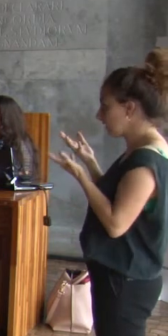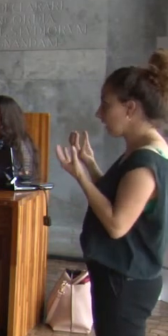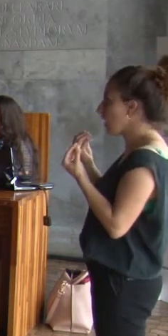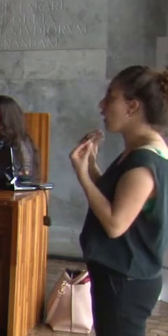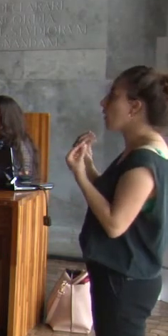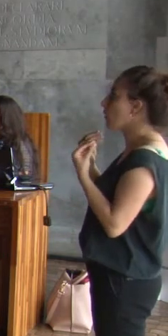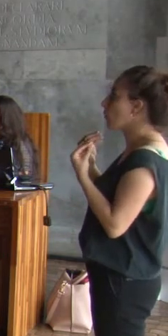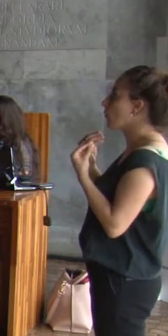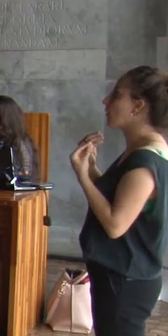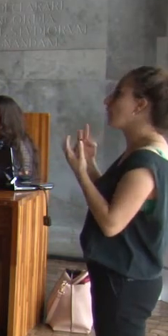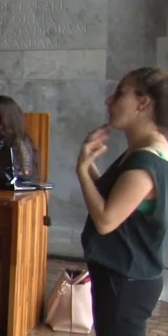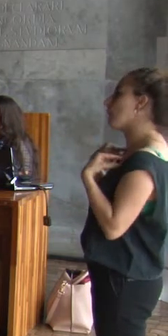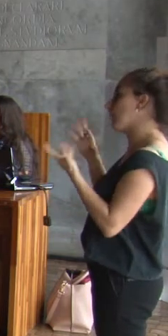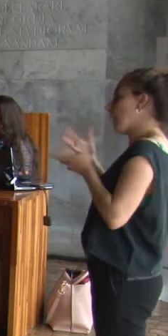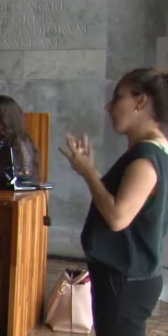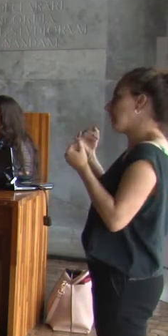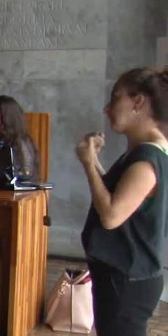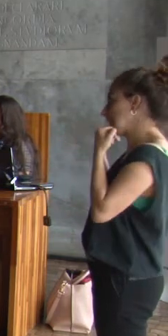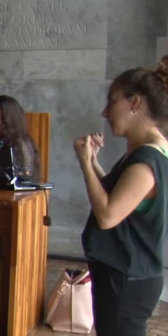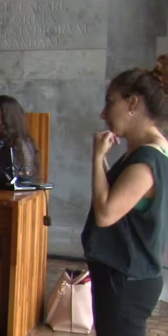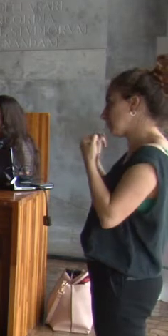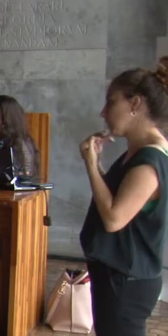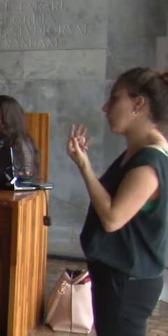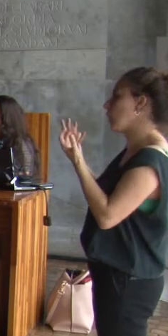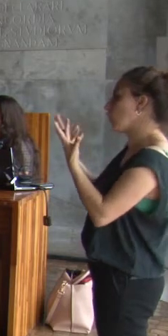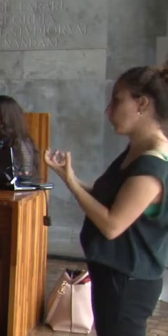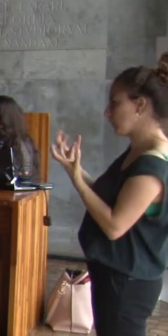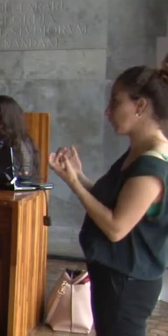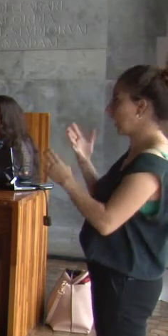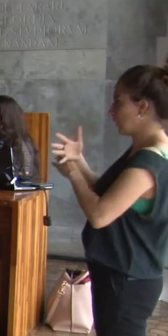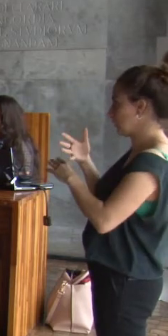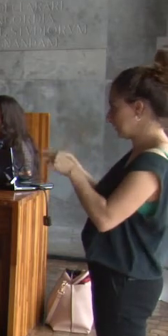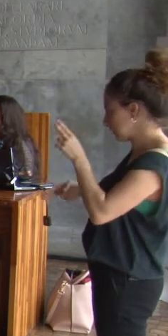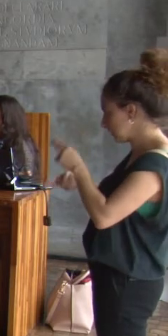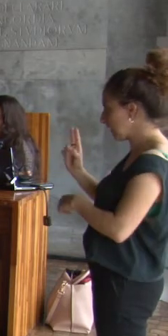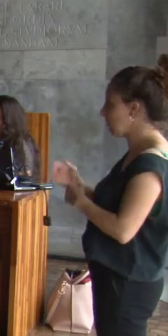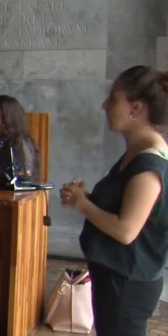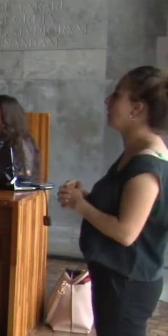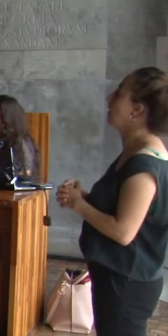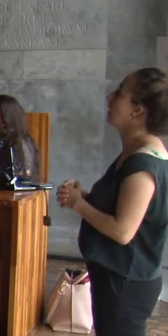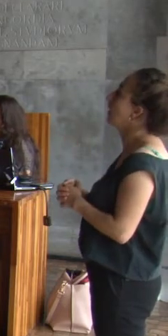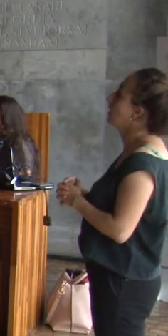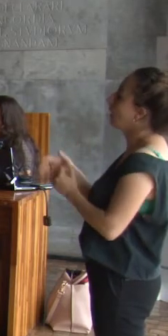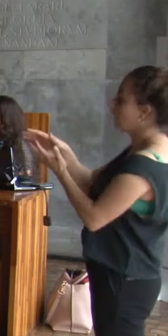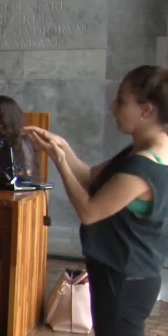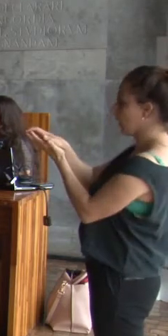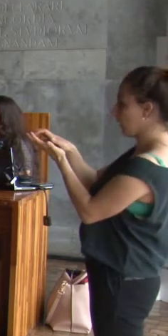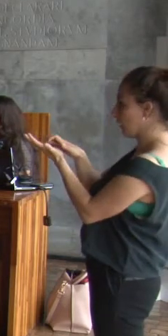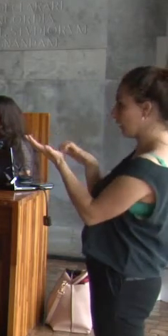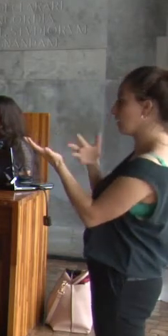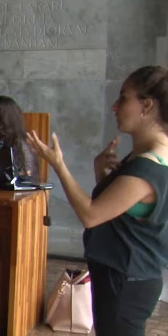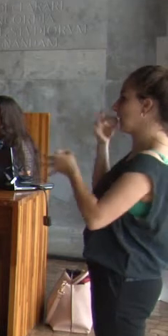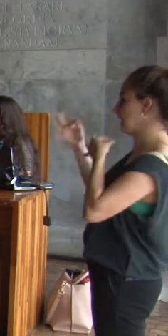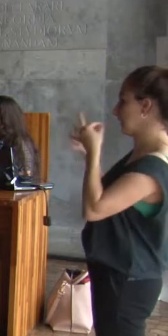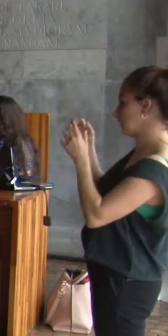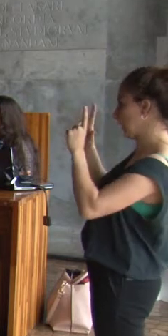quanto è facilitata la vita con i contenuti più accessibili, quindi con le descrizioni testuali sulle